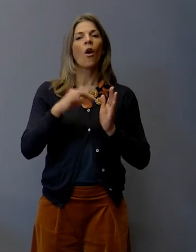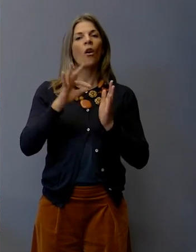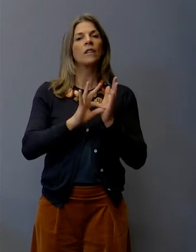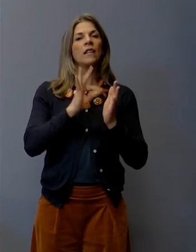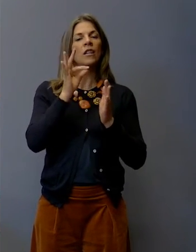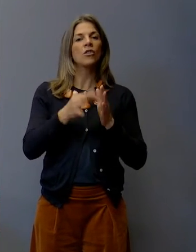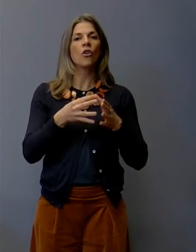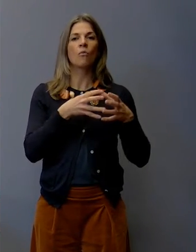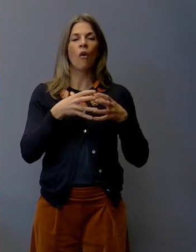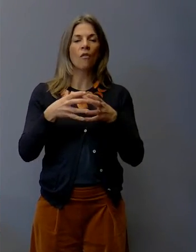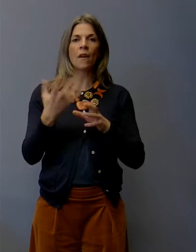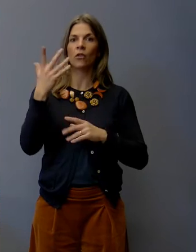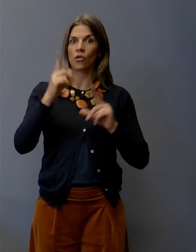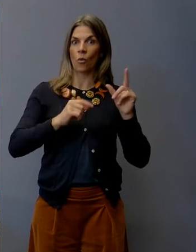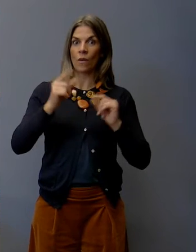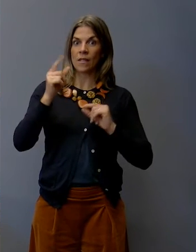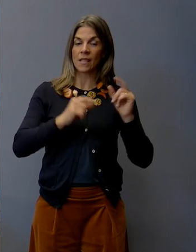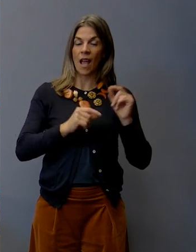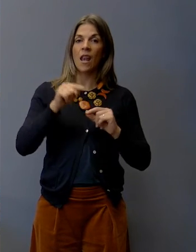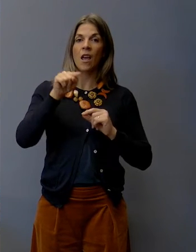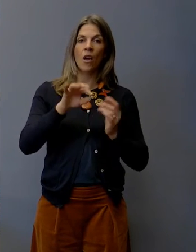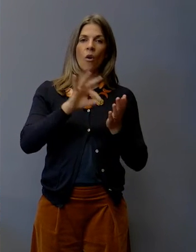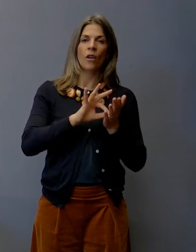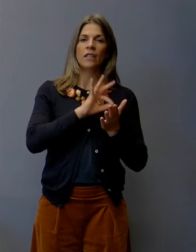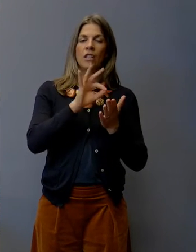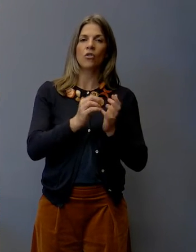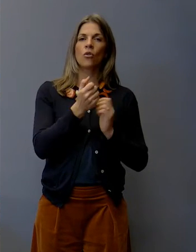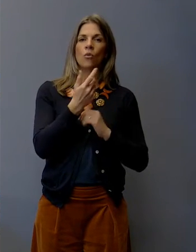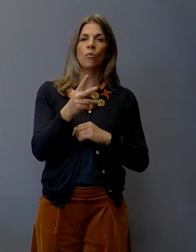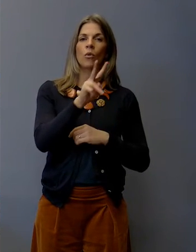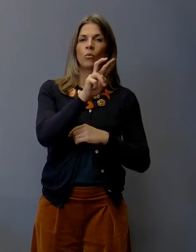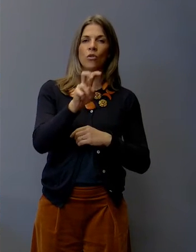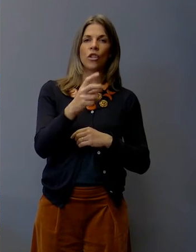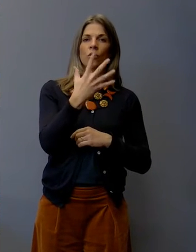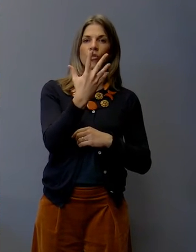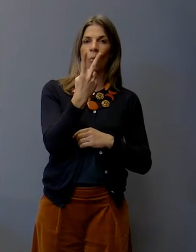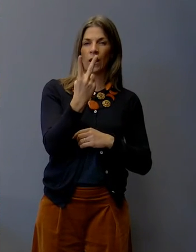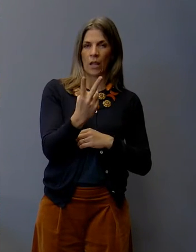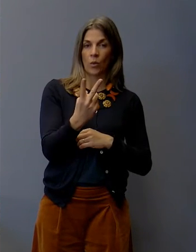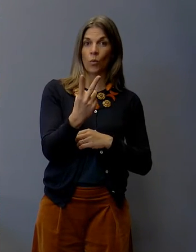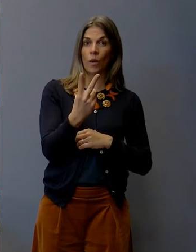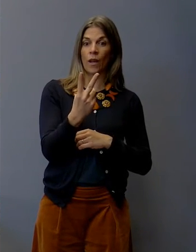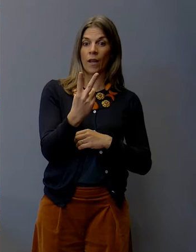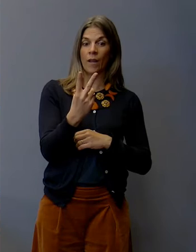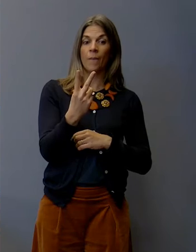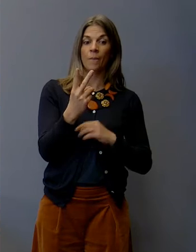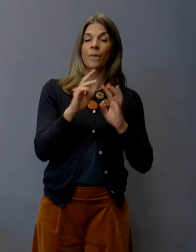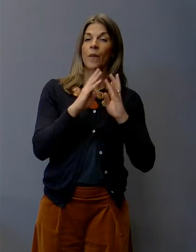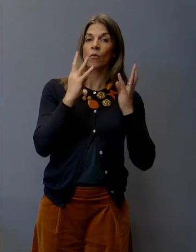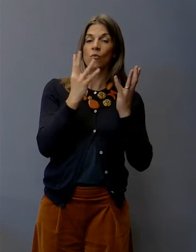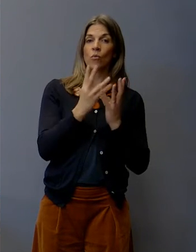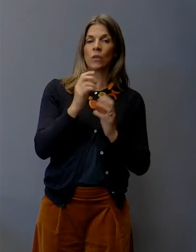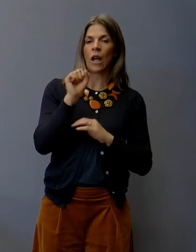pongo in votazione l'ordine del giorno numero 250 2 con parere contrario